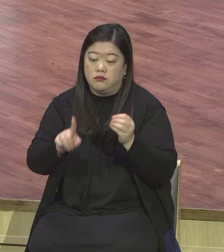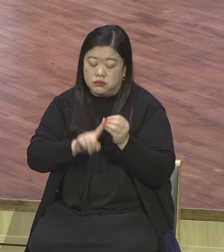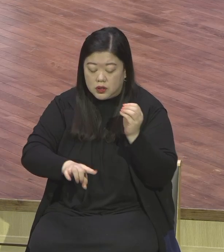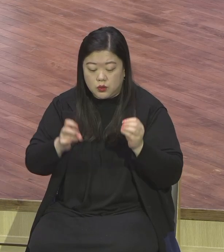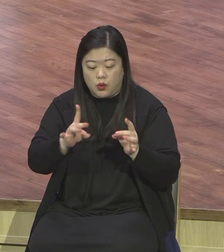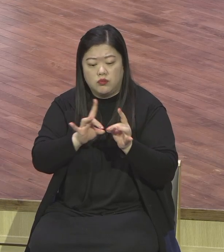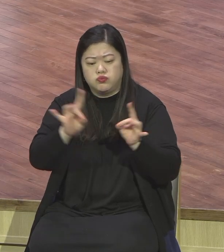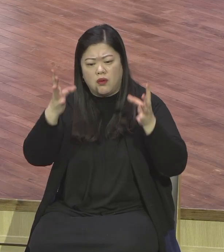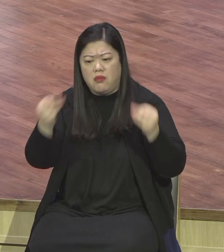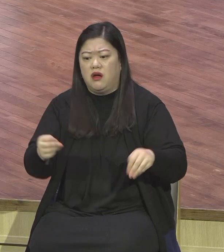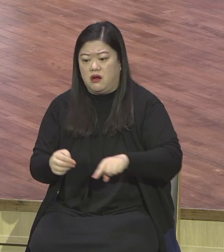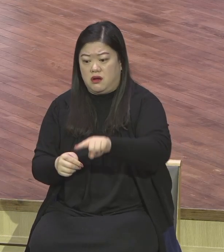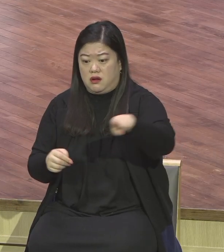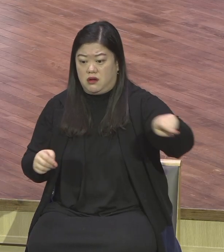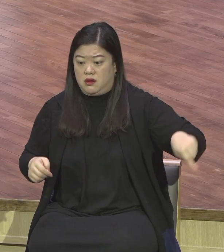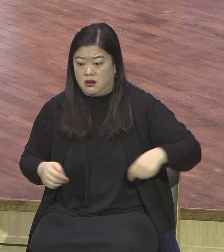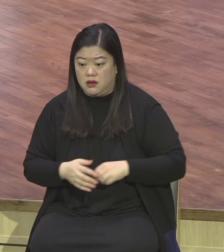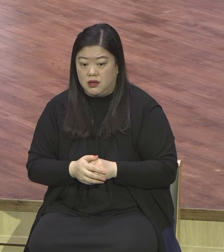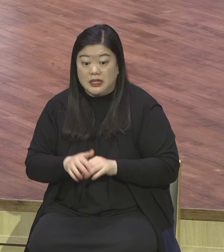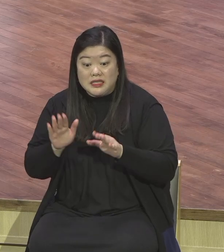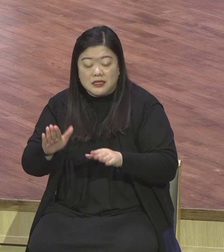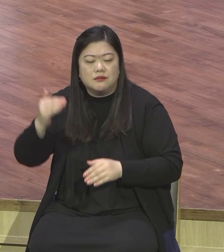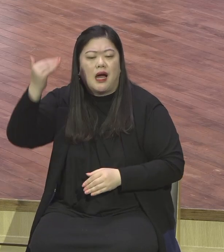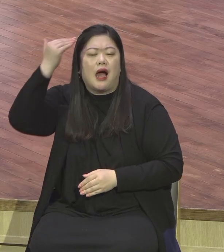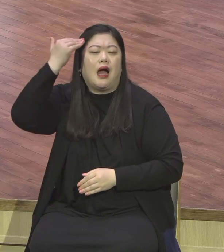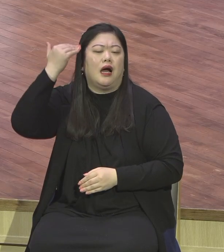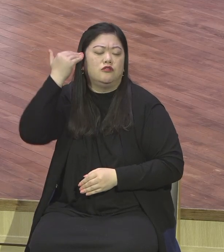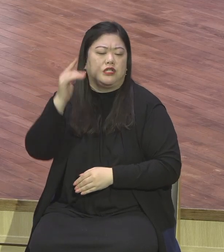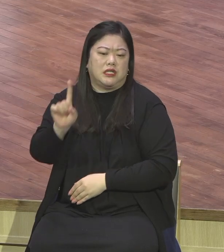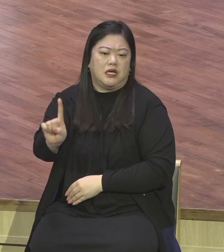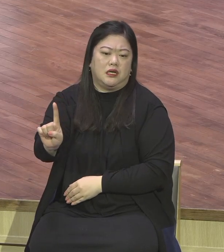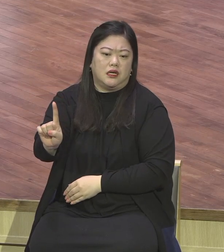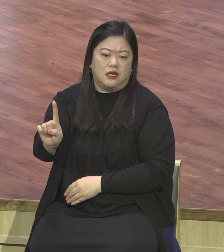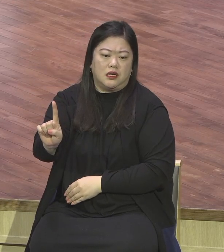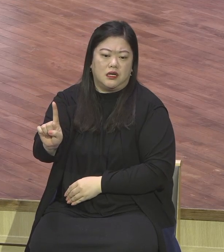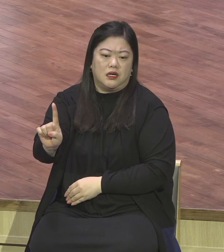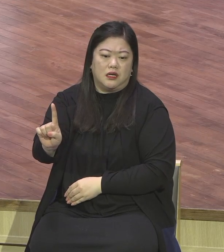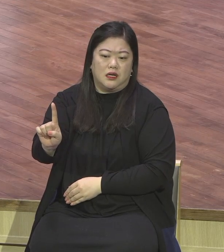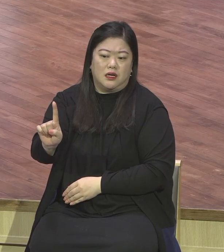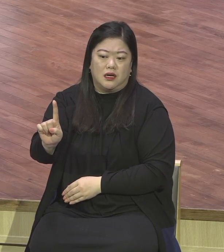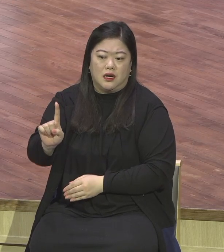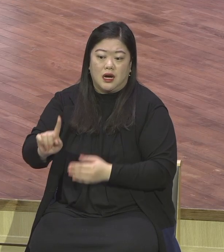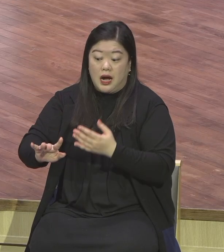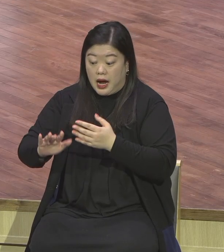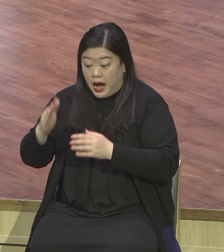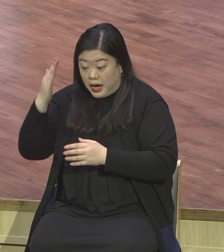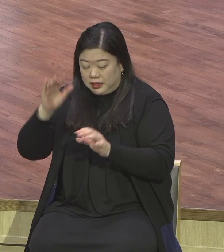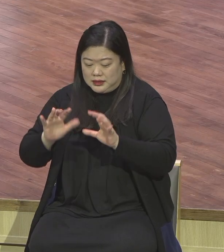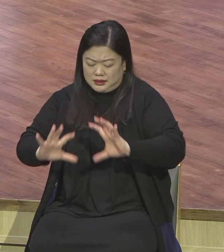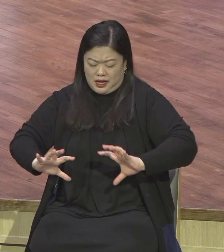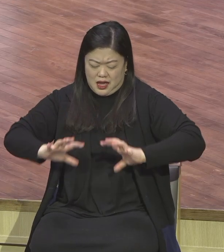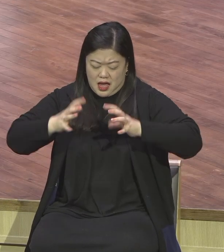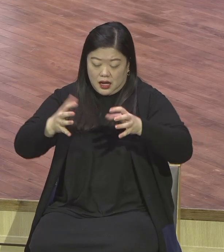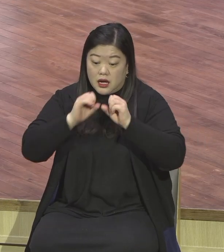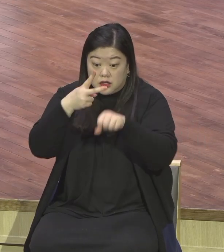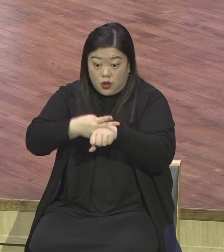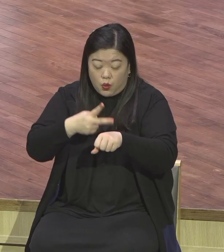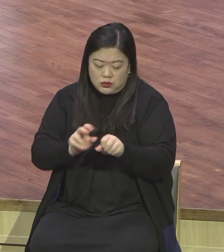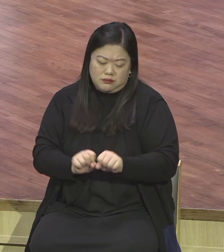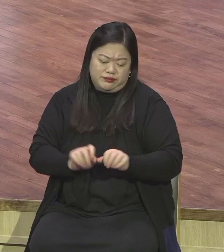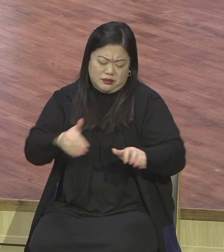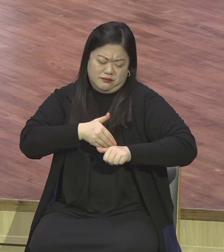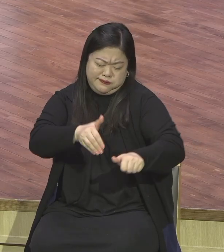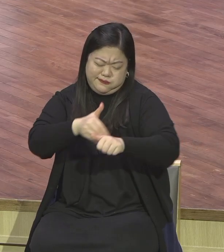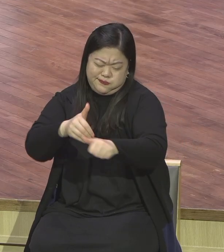한국이 그것도 반쪼가리 한국이 지구촌에서 현재 성교사를 제일 많이 파상하겠다는 사실을 믿어